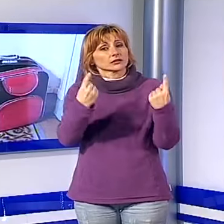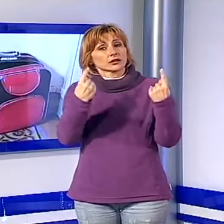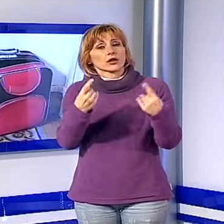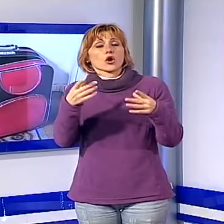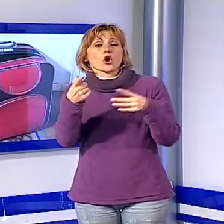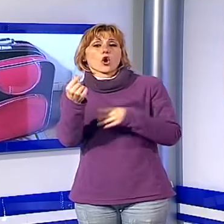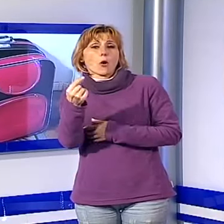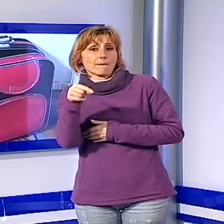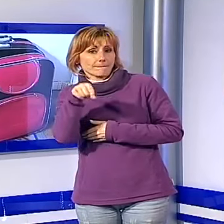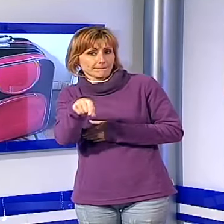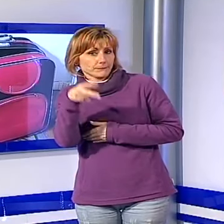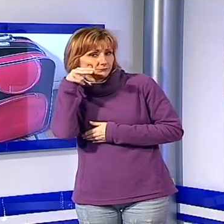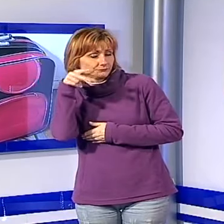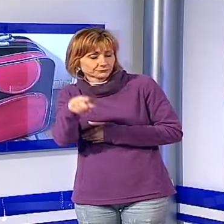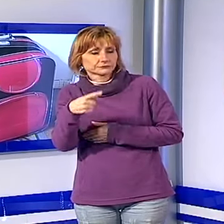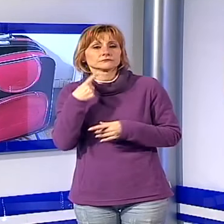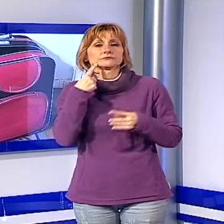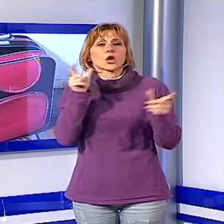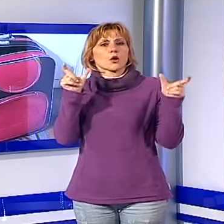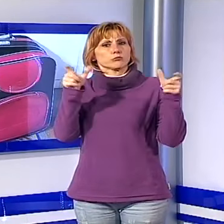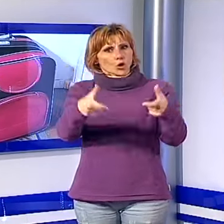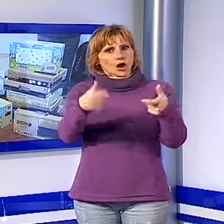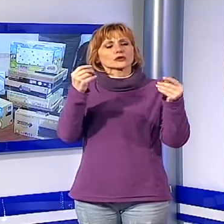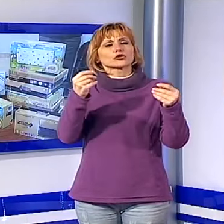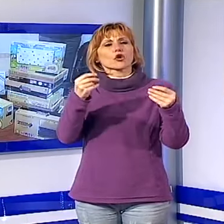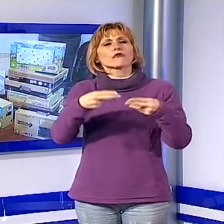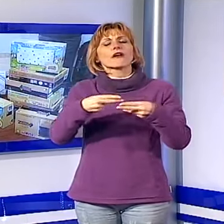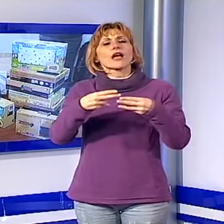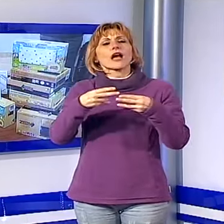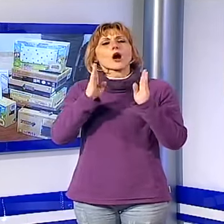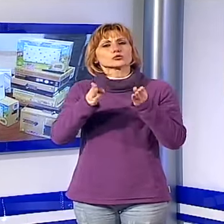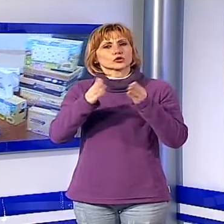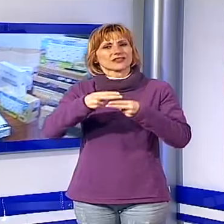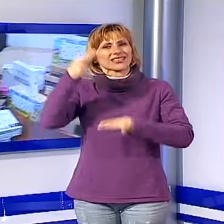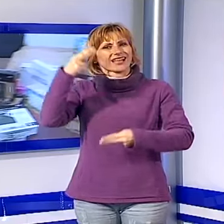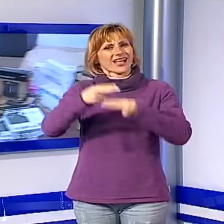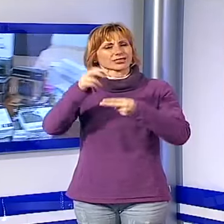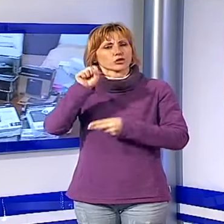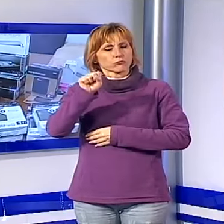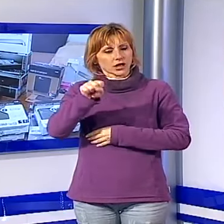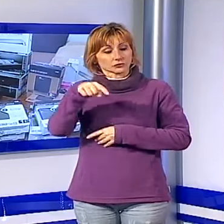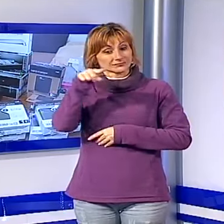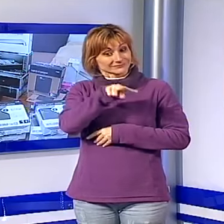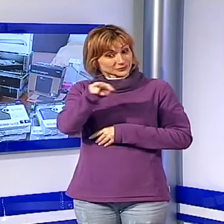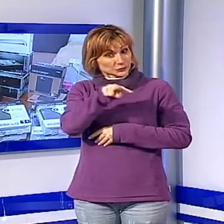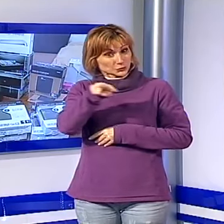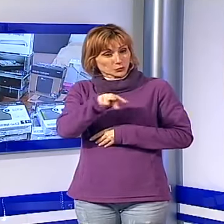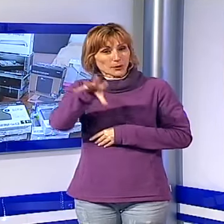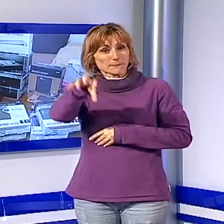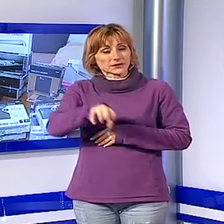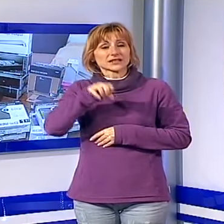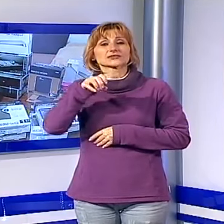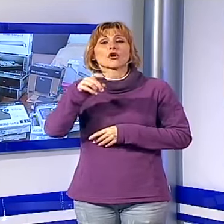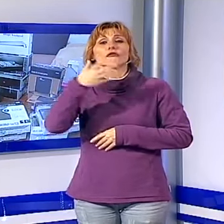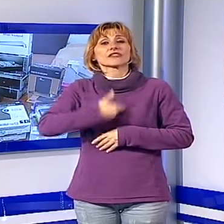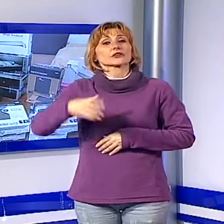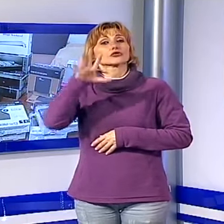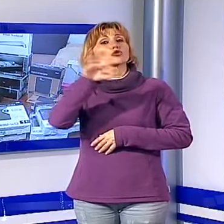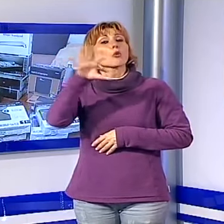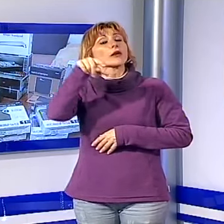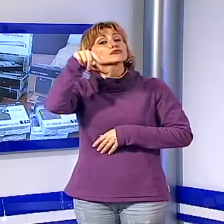sono stati bloccati nei pressi del casello autostradale di Alto Pascio. A bordo dell'auto, una Fiat 500 presa a noleggio, è stata